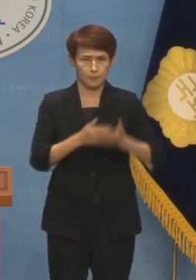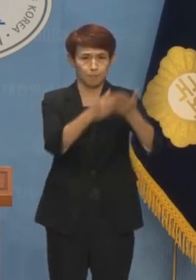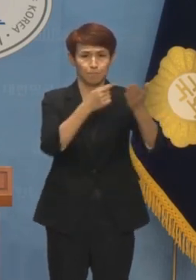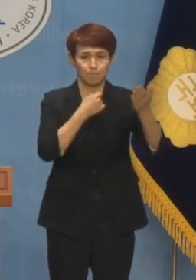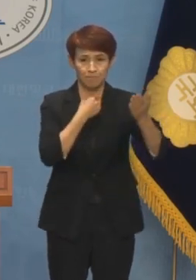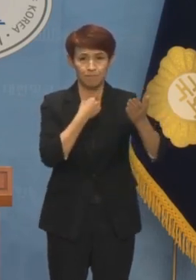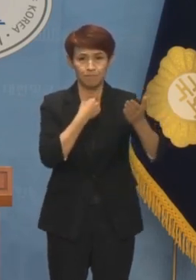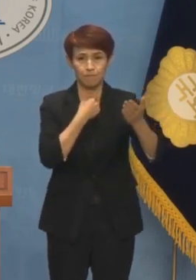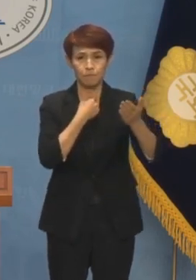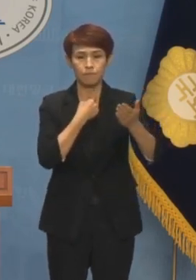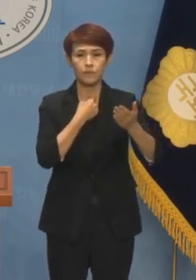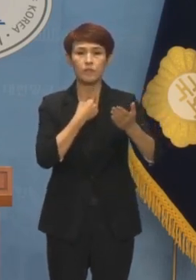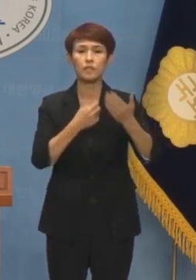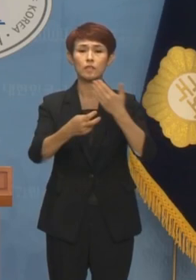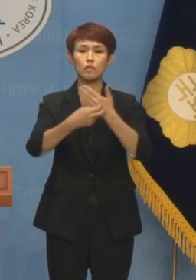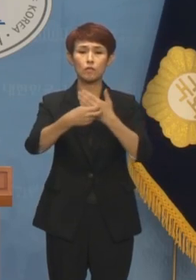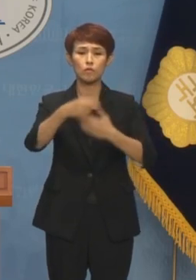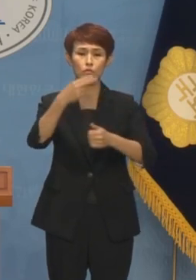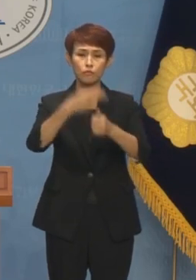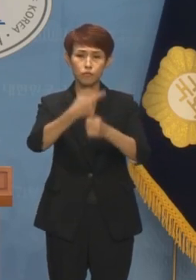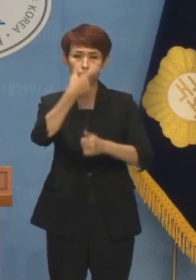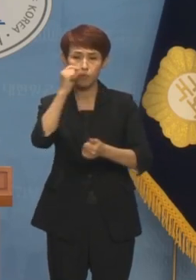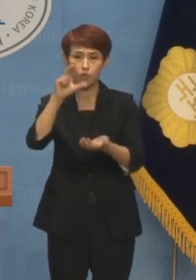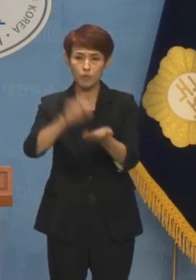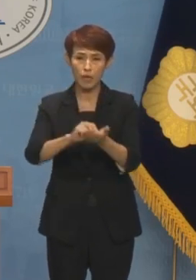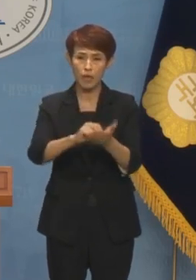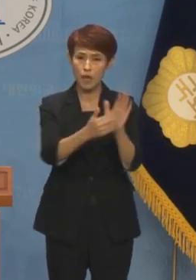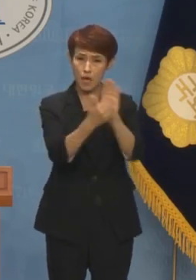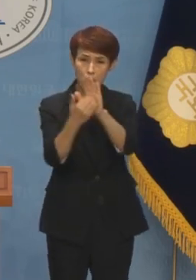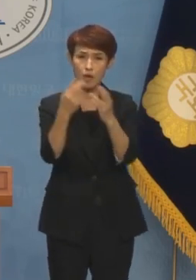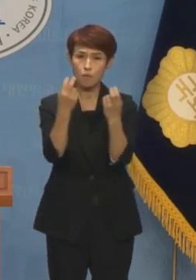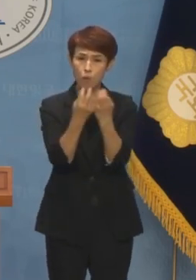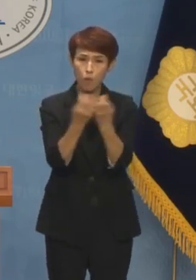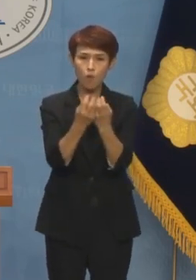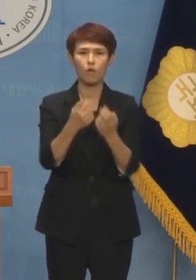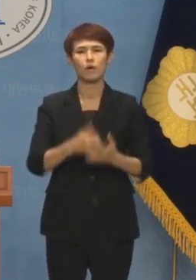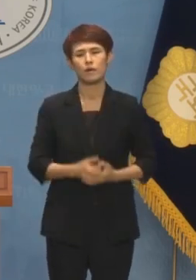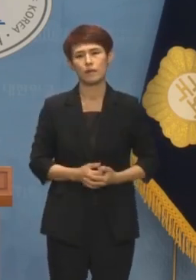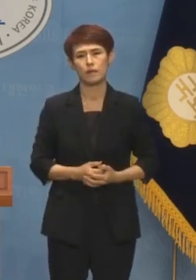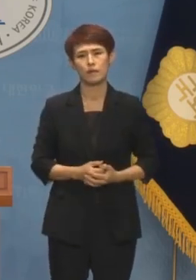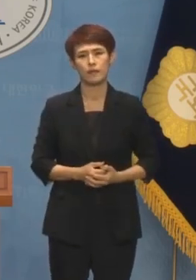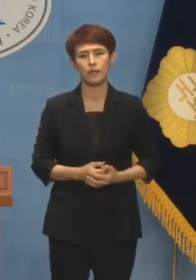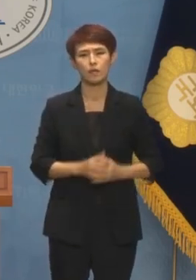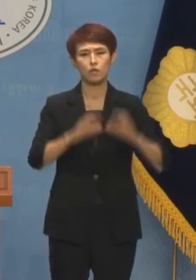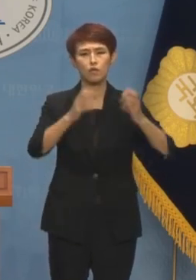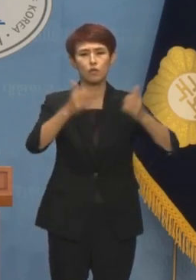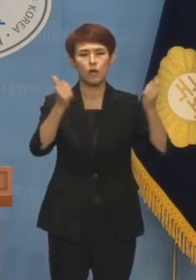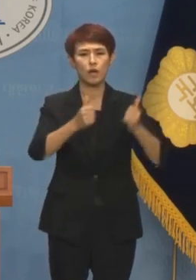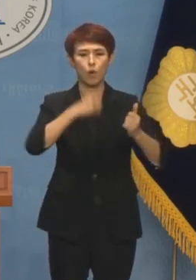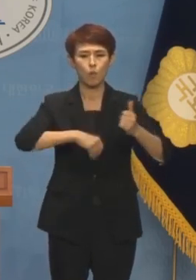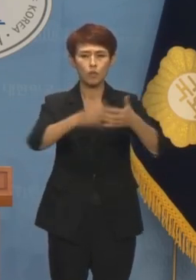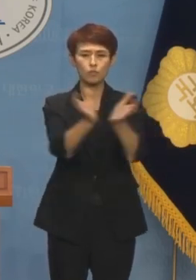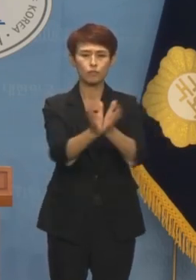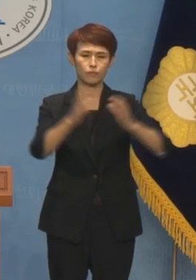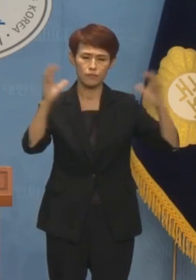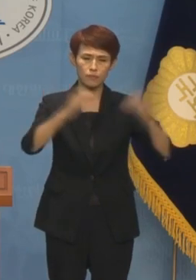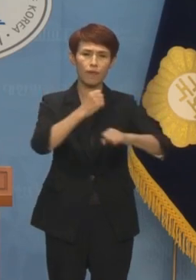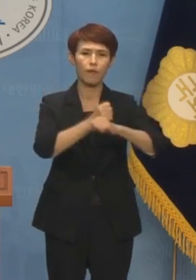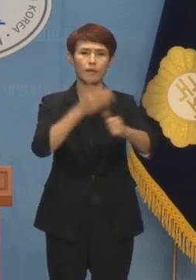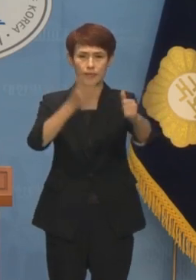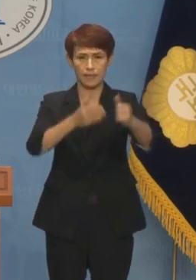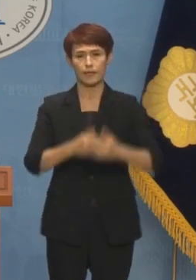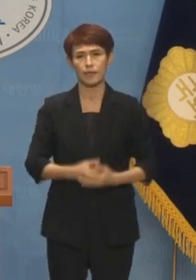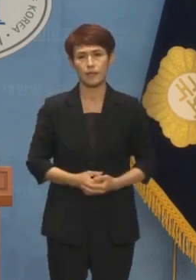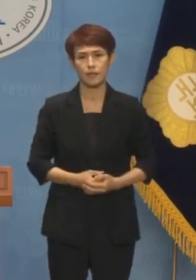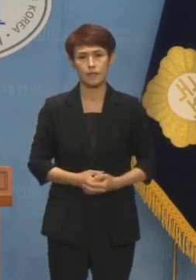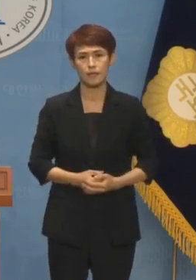촉구합니다. 의료대란을 방지하기 위한 국회 보건복지위원회 소집에 적극 나서주길 바랍니다.